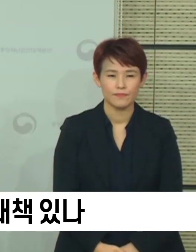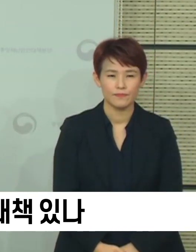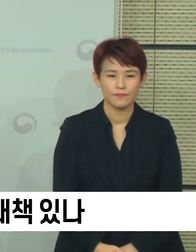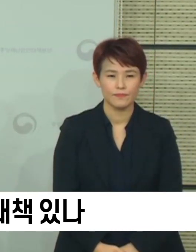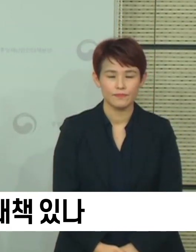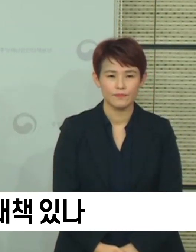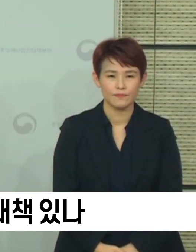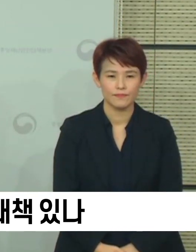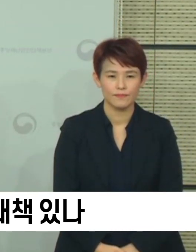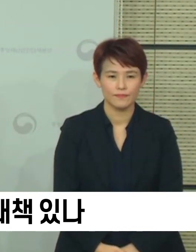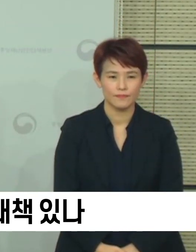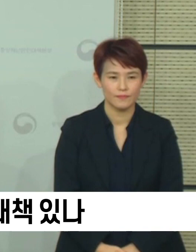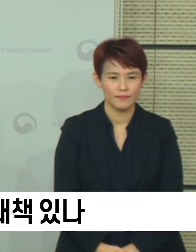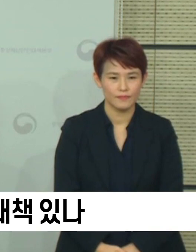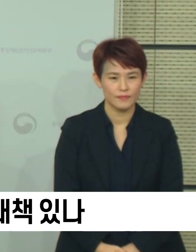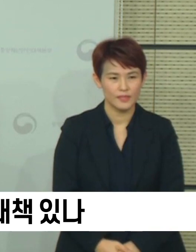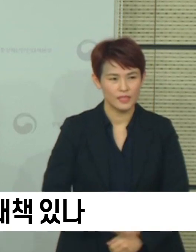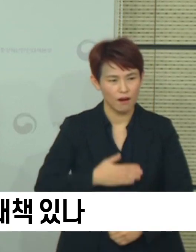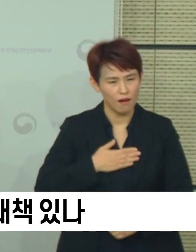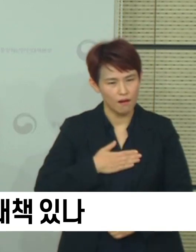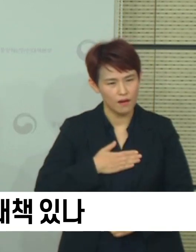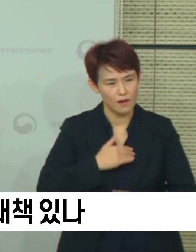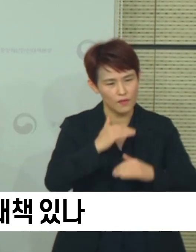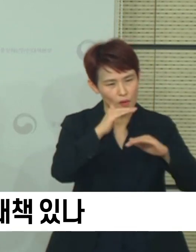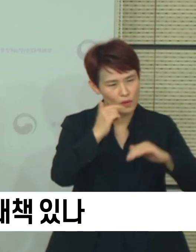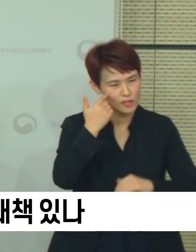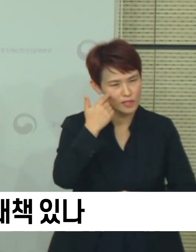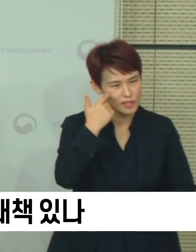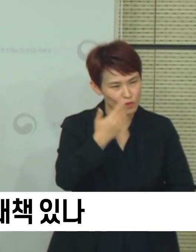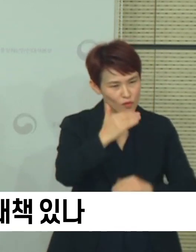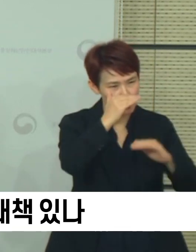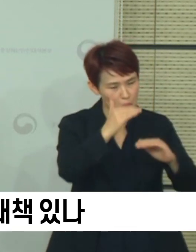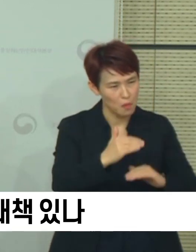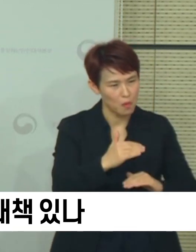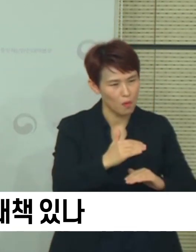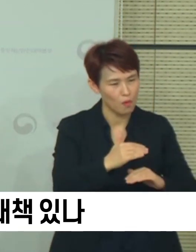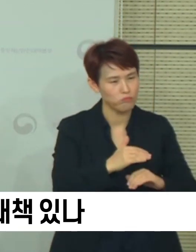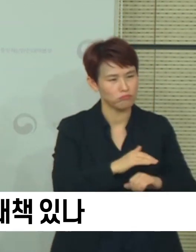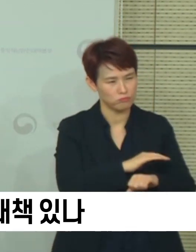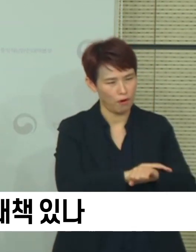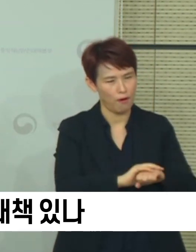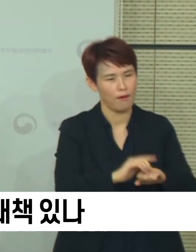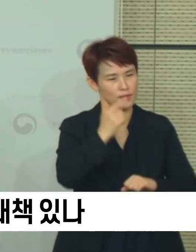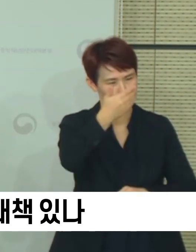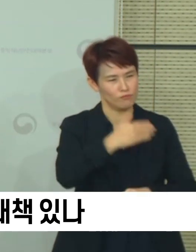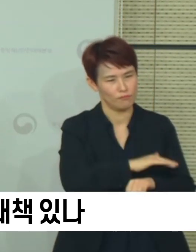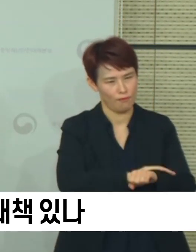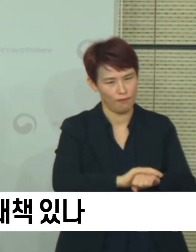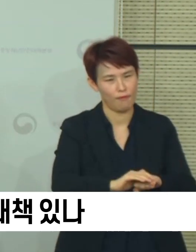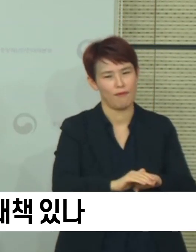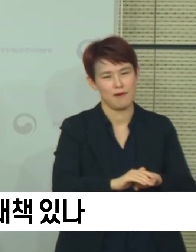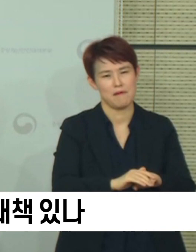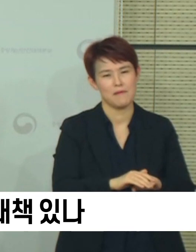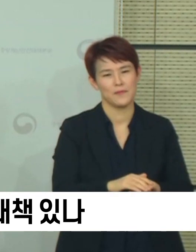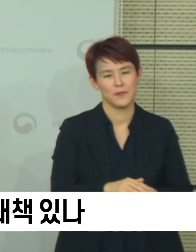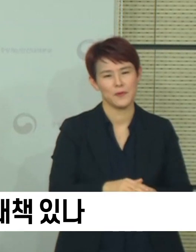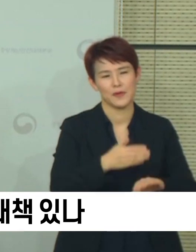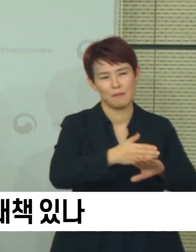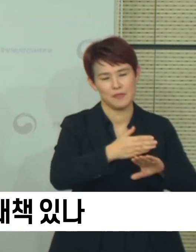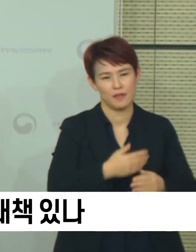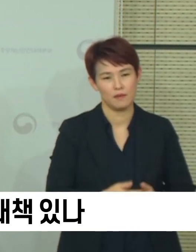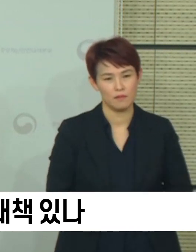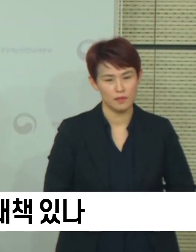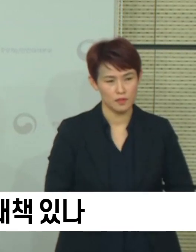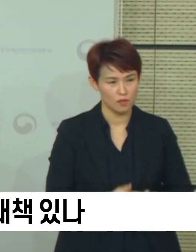최 기자님께서 제가 잘 파악하고 있지 못했던 새로운 사실들을 늘 잘 질문해 주셔서 감사합니다. 그런